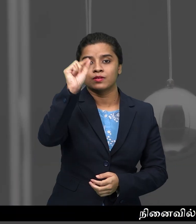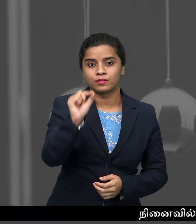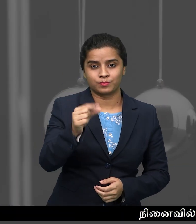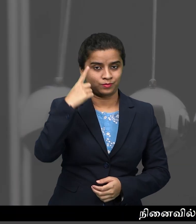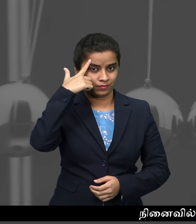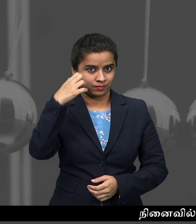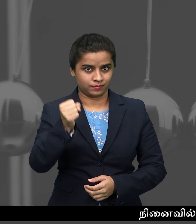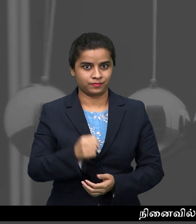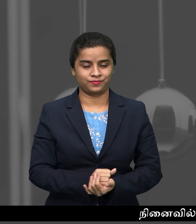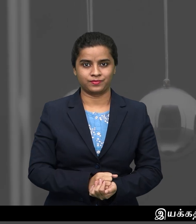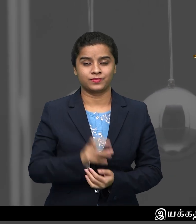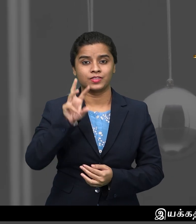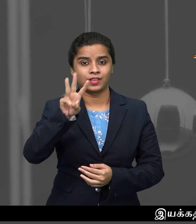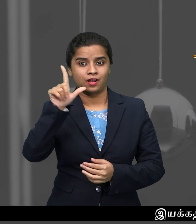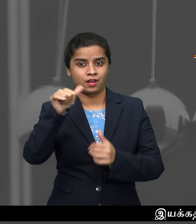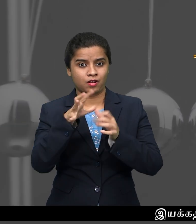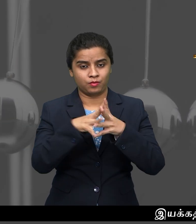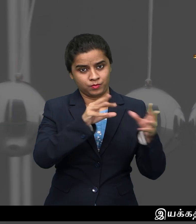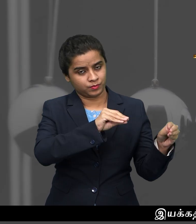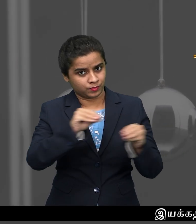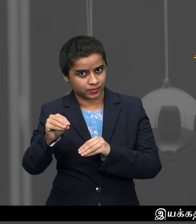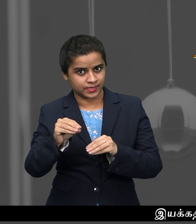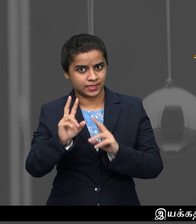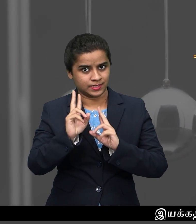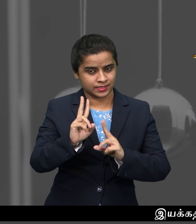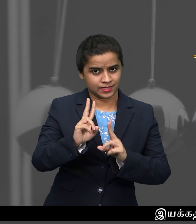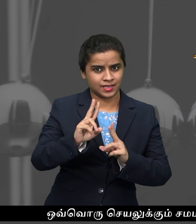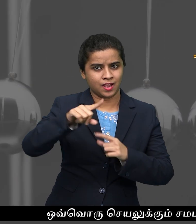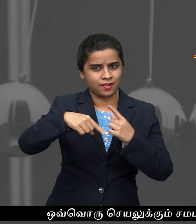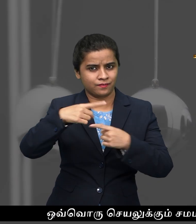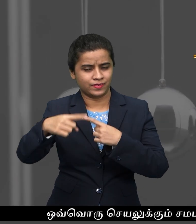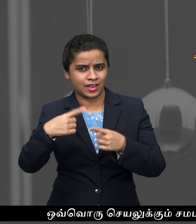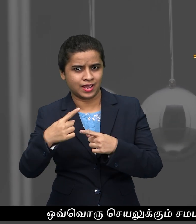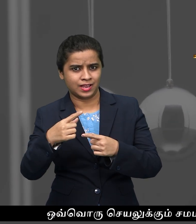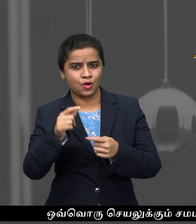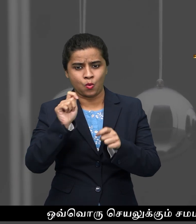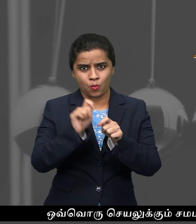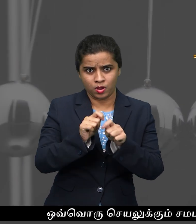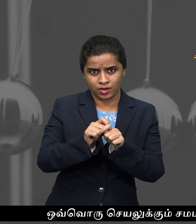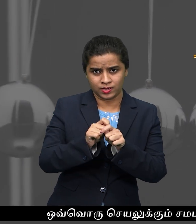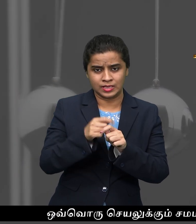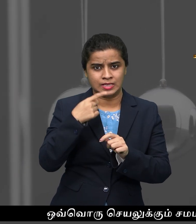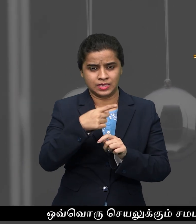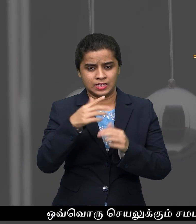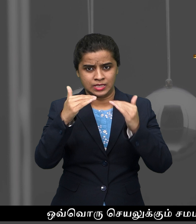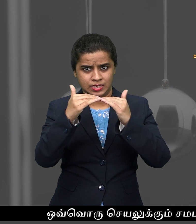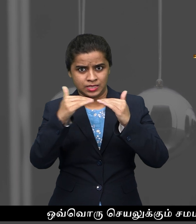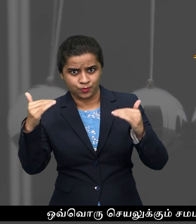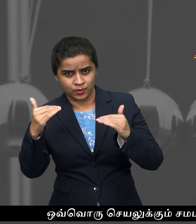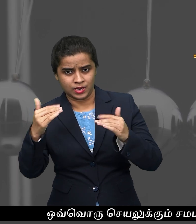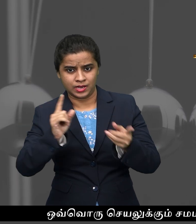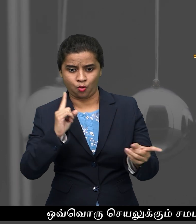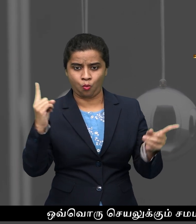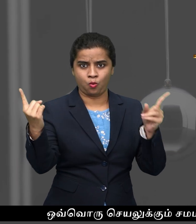நினைவில் வைத்துக் கொள்ளுங்கள், இயக்கத்தின் மூன்றாவது விதி ஒவ்வொரு செயலுக்கும் சமமான மற்றும்